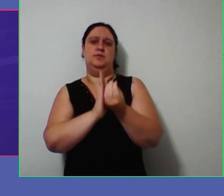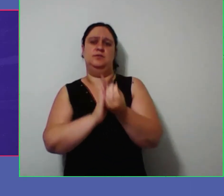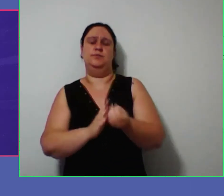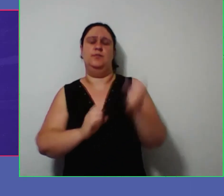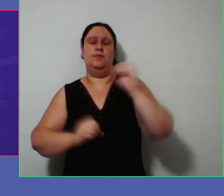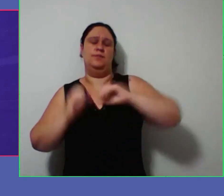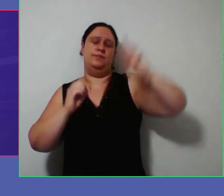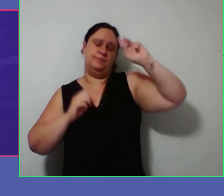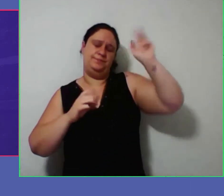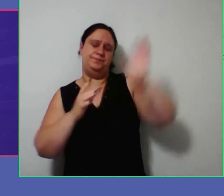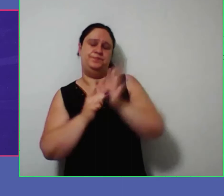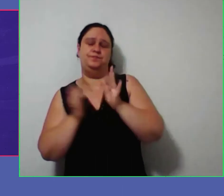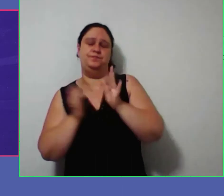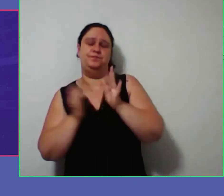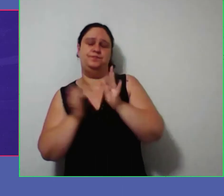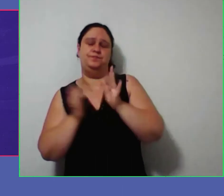Jesus,